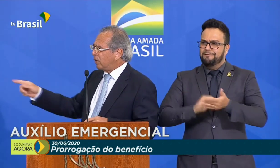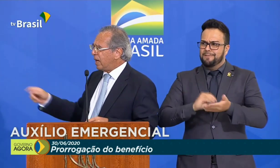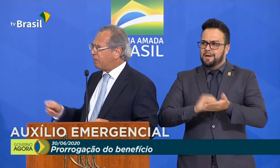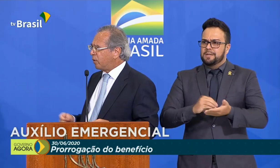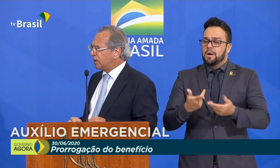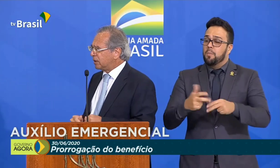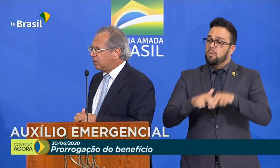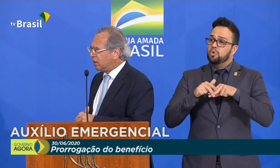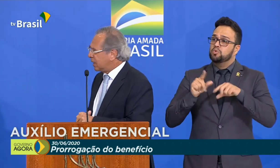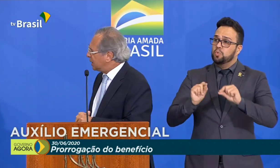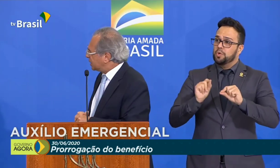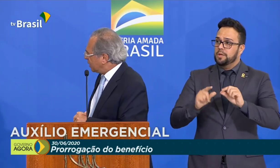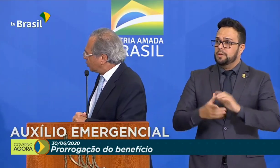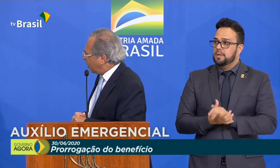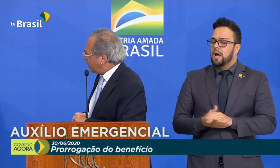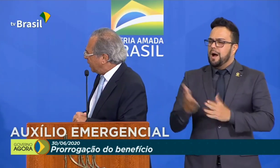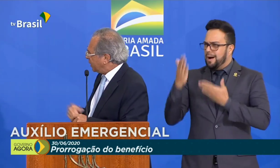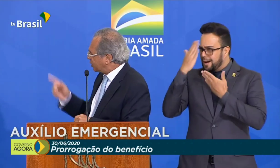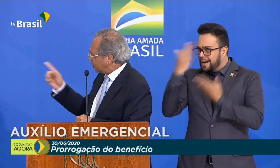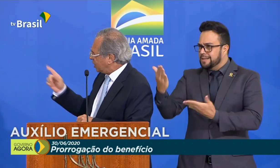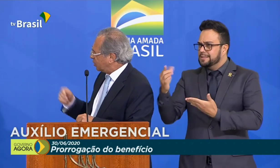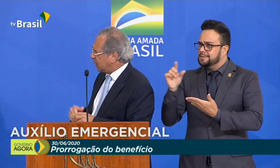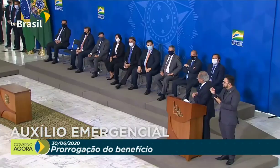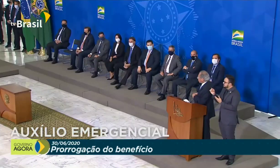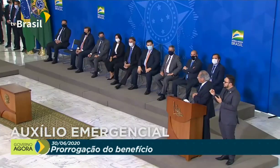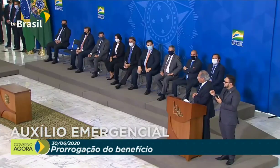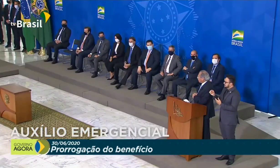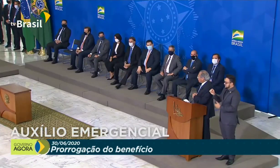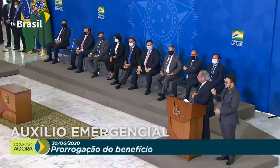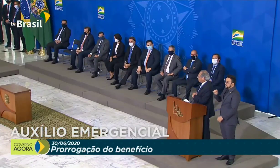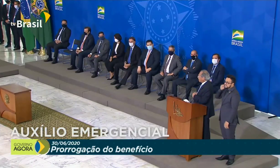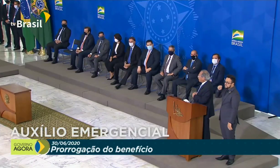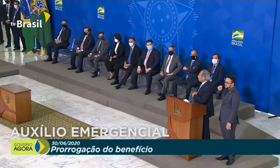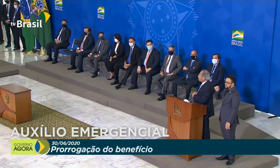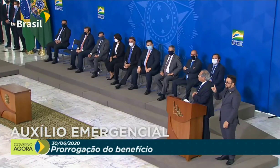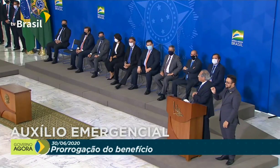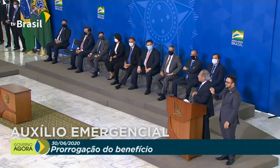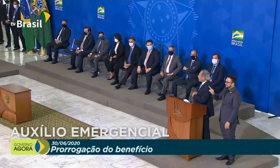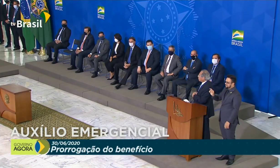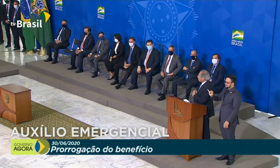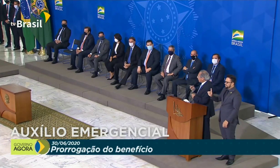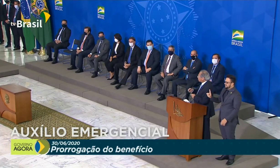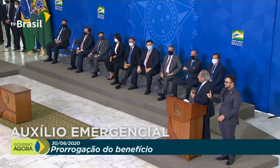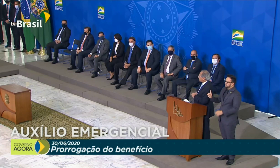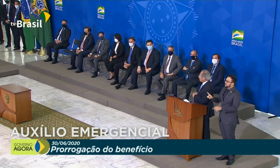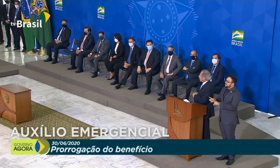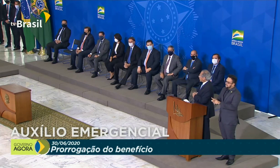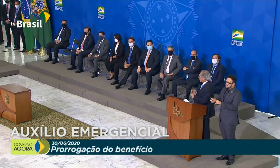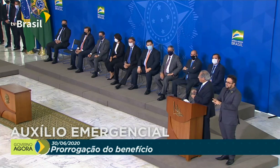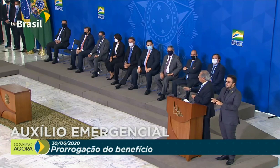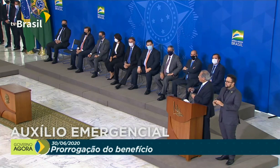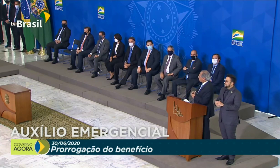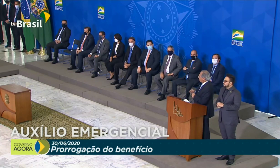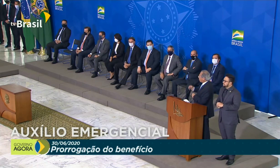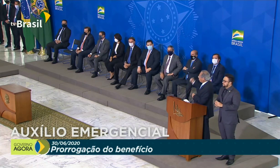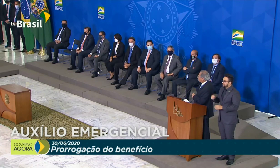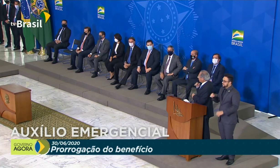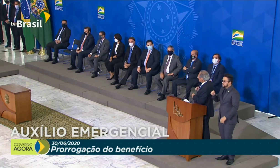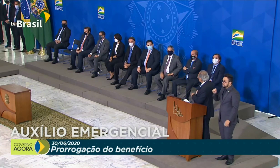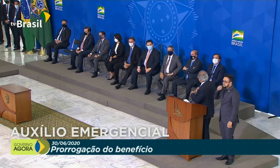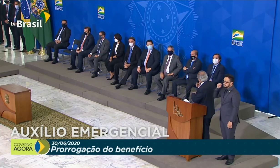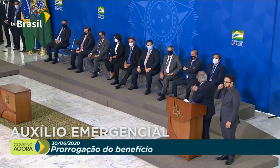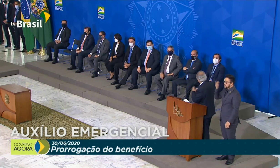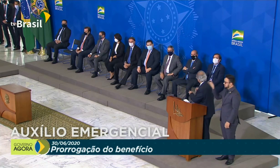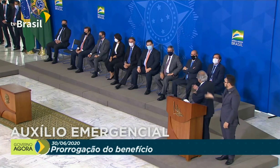Então, a aprovação, agradecendo novamente ao senador Davi, ao senador Tasso Gereissati, que estava com isso lá, 1